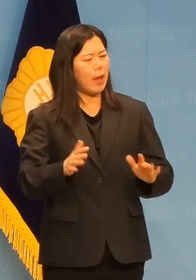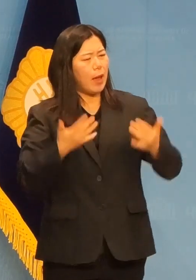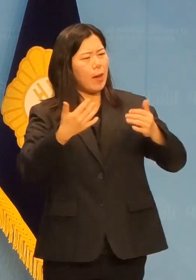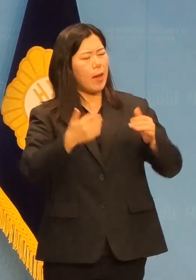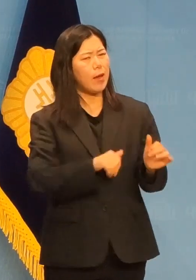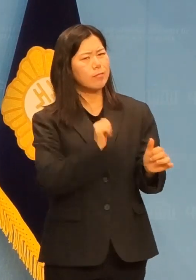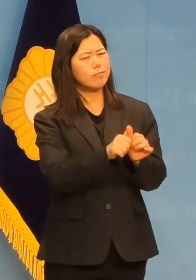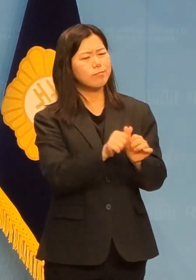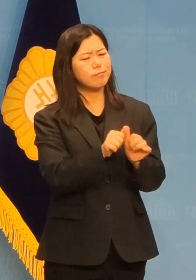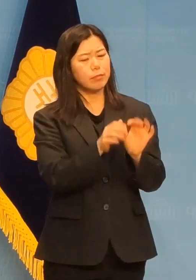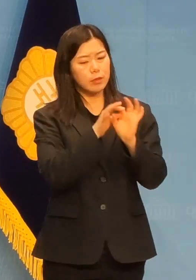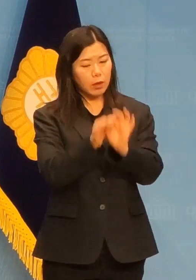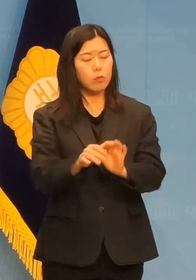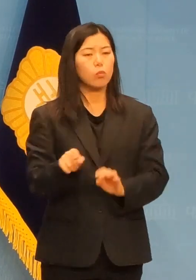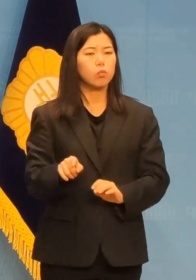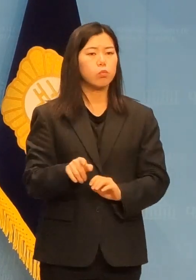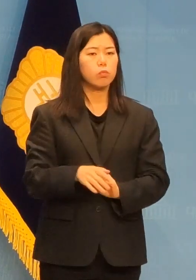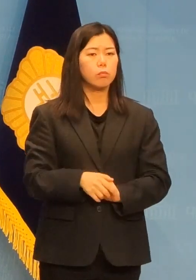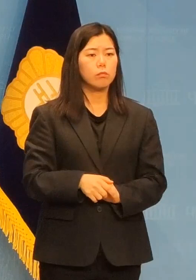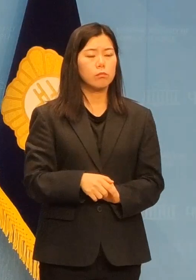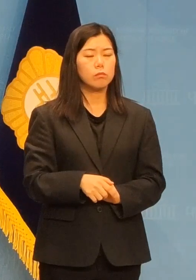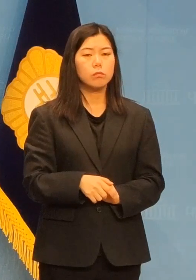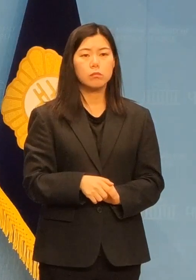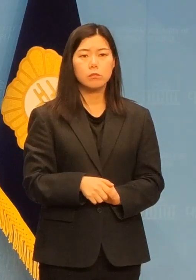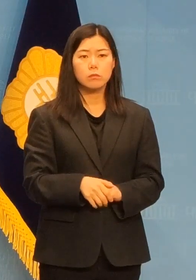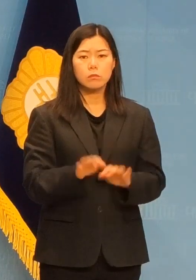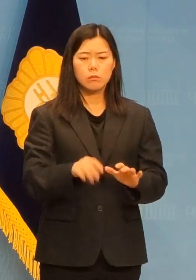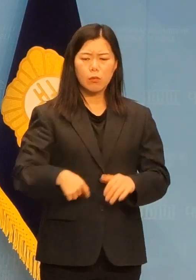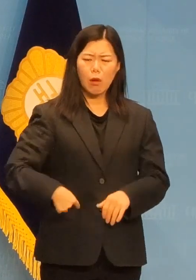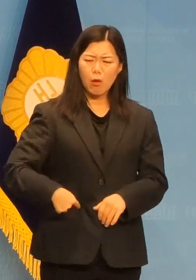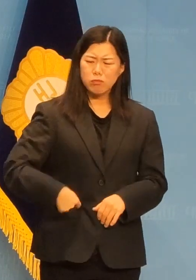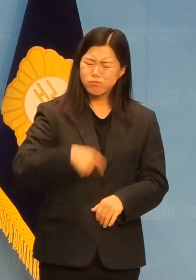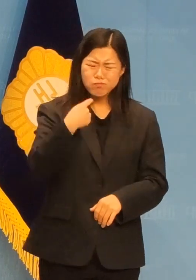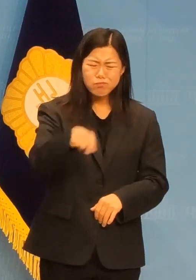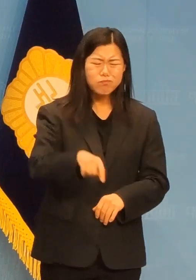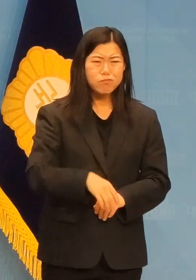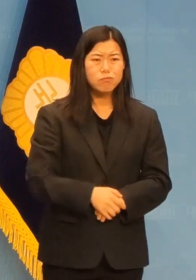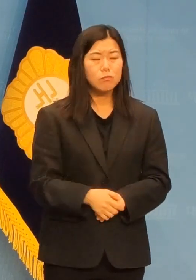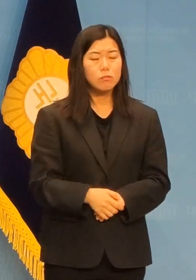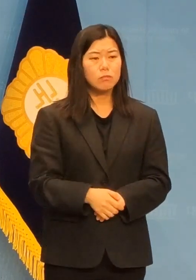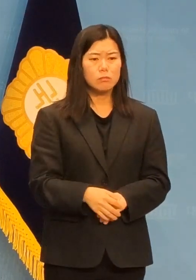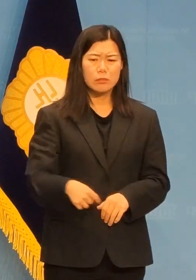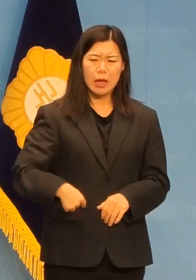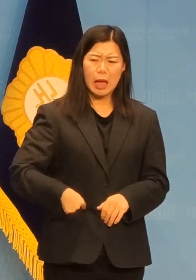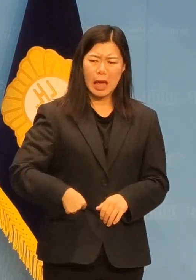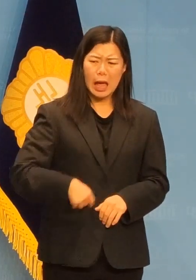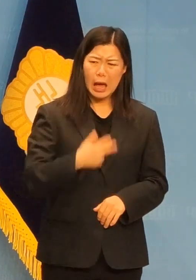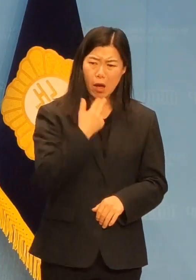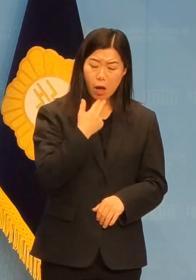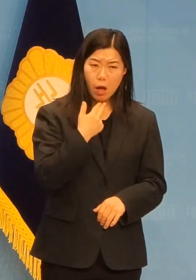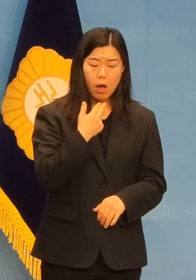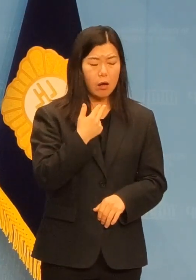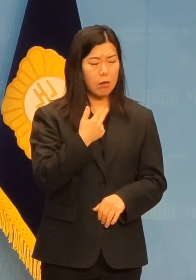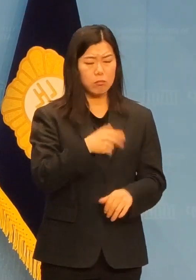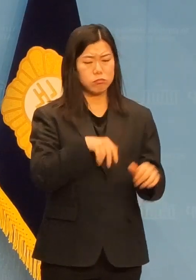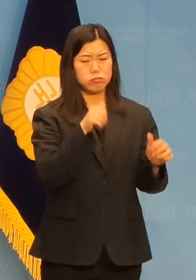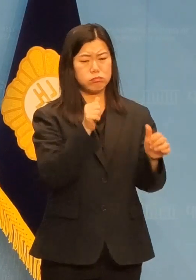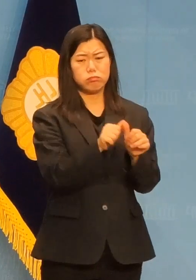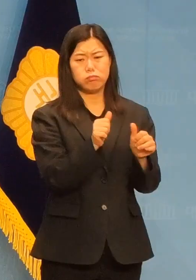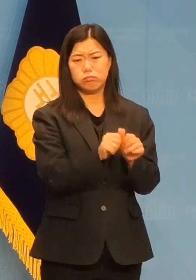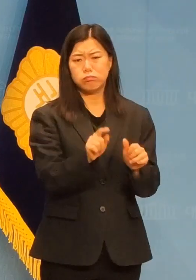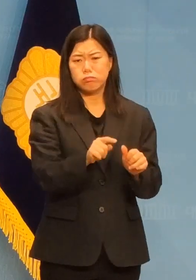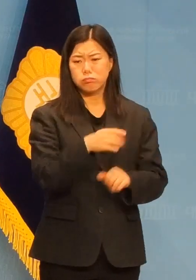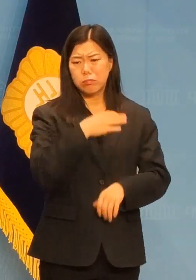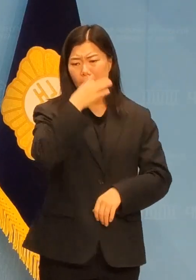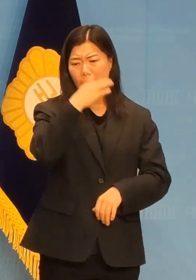비판을 쏟아내고 있습니다. 도대체 양심이 있는 것입니까? 양심이 없다면 비판의 이해